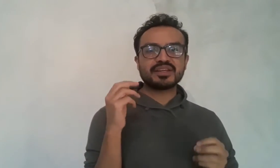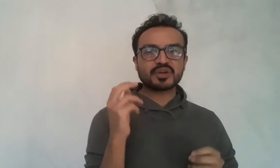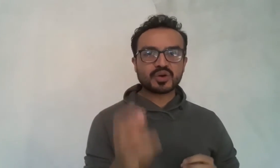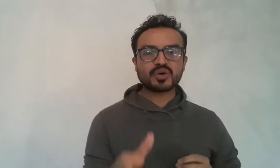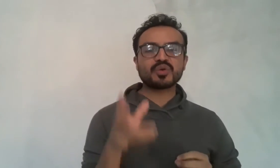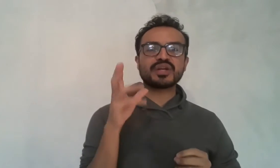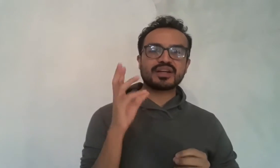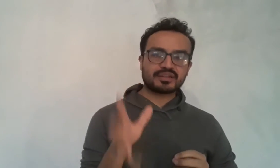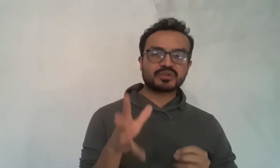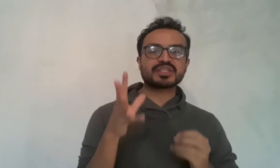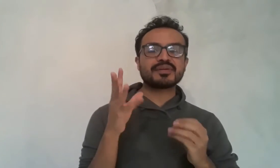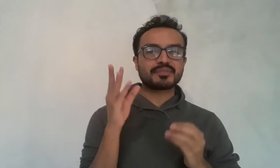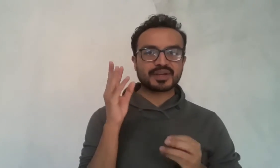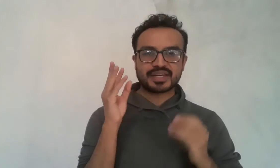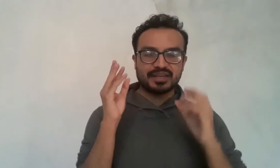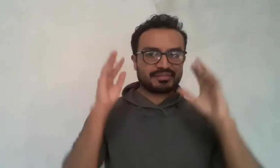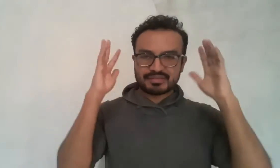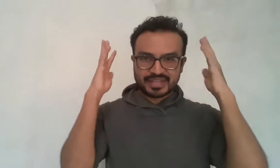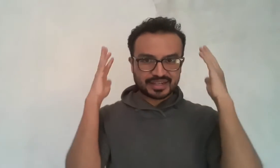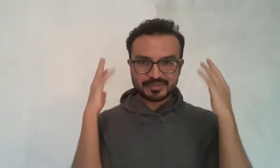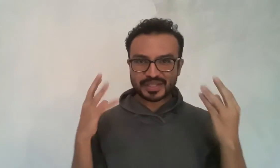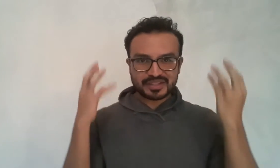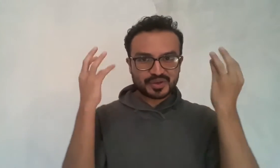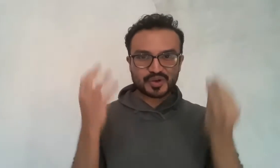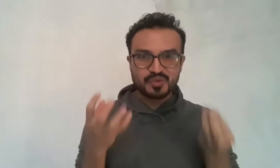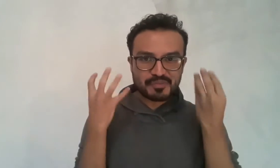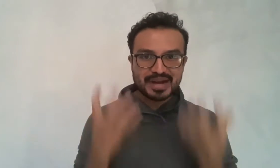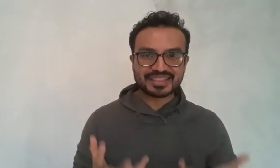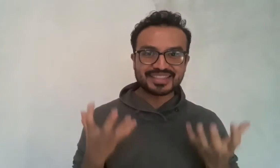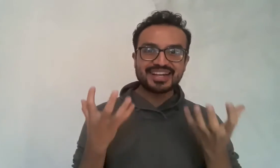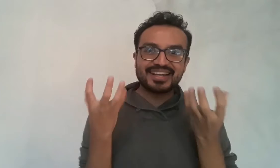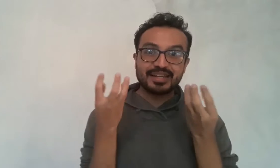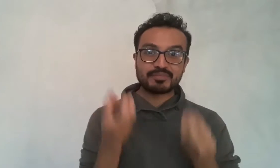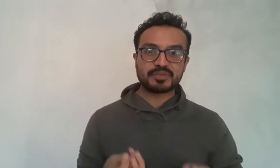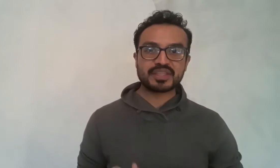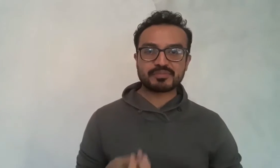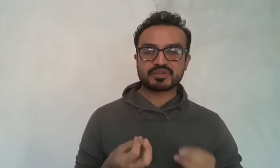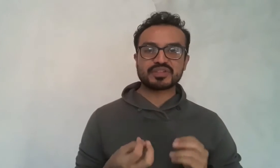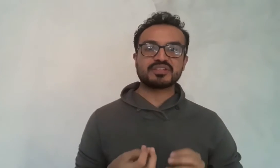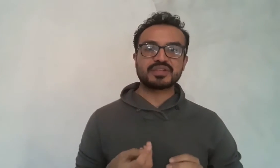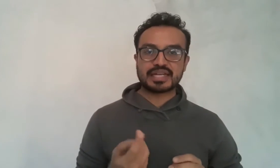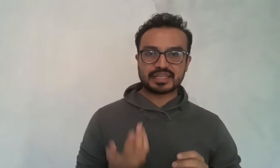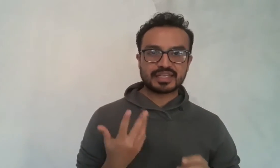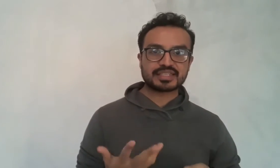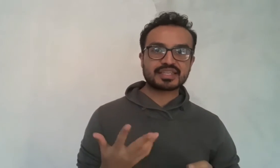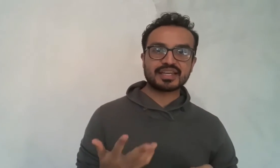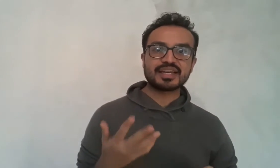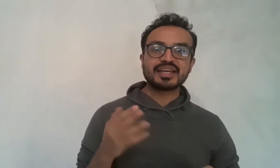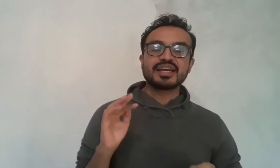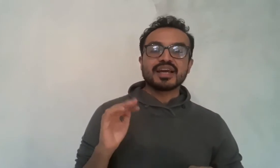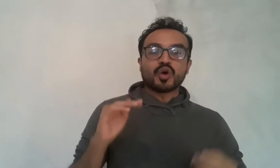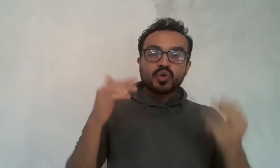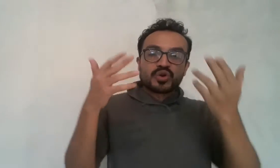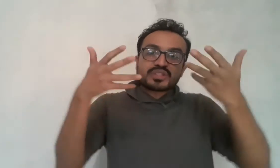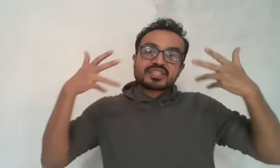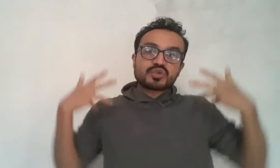dijo una cosa que he repetido como mantra en mi vida profesional, y es que uno se sube